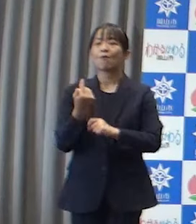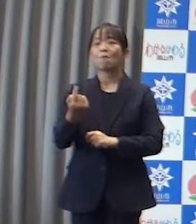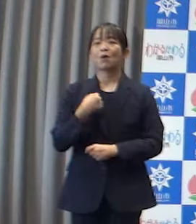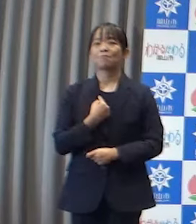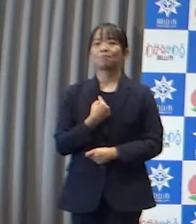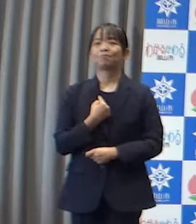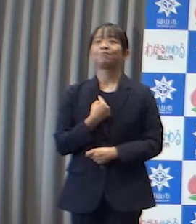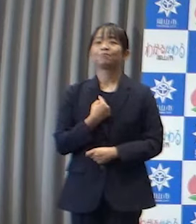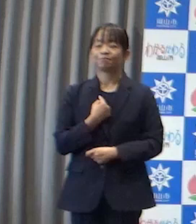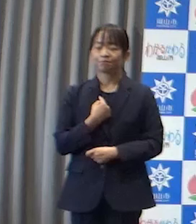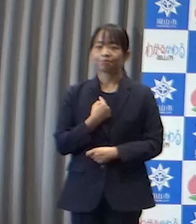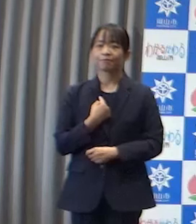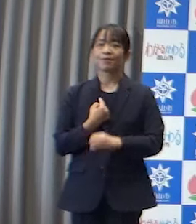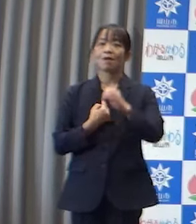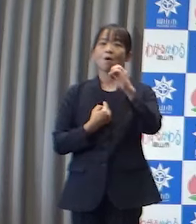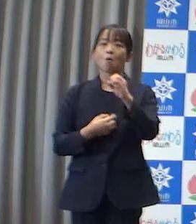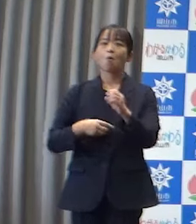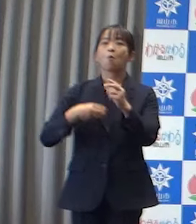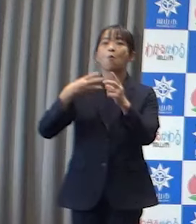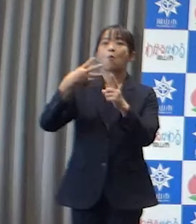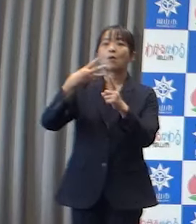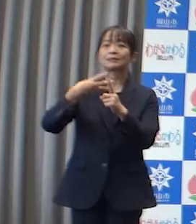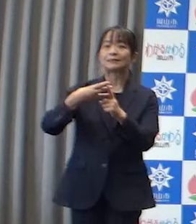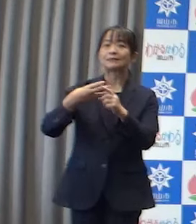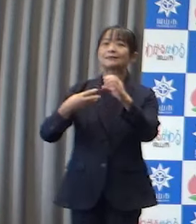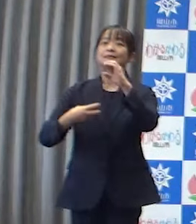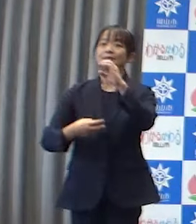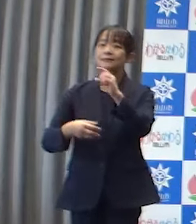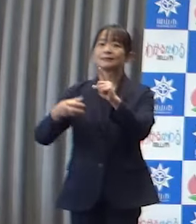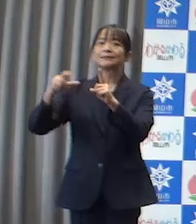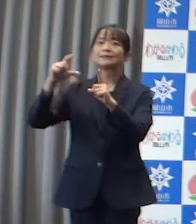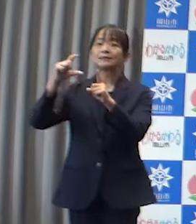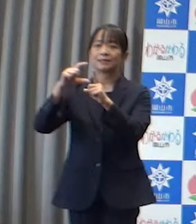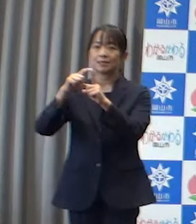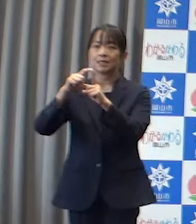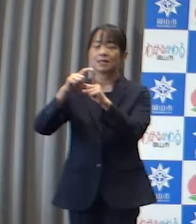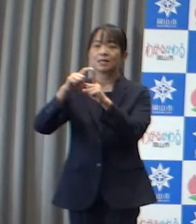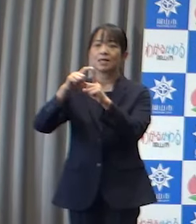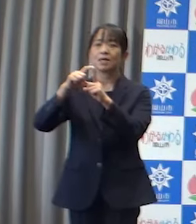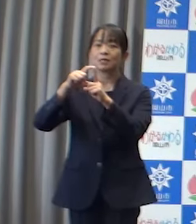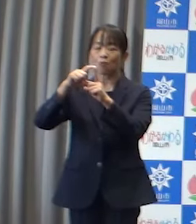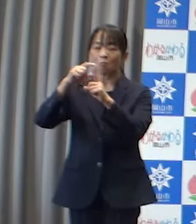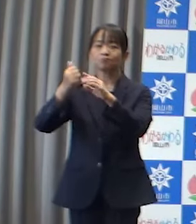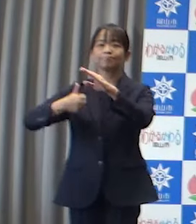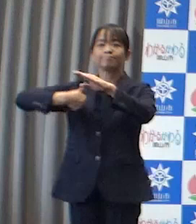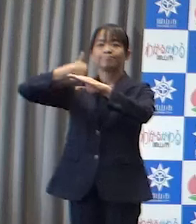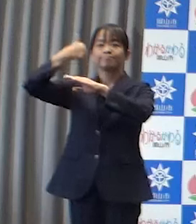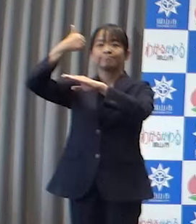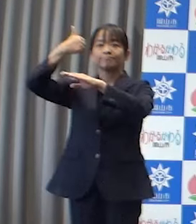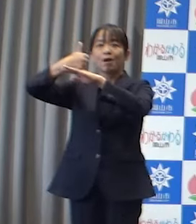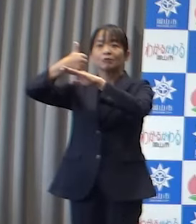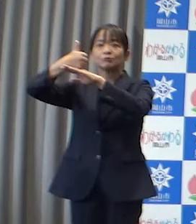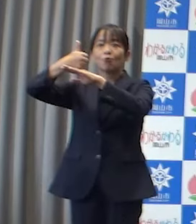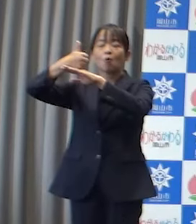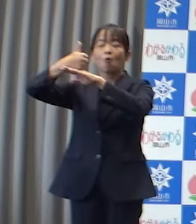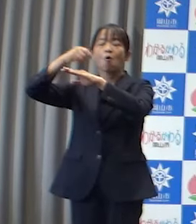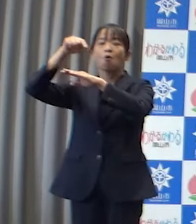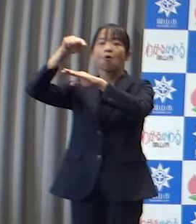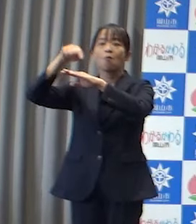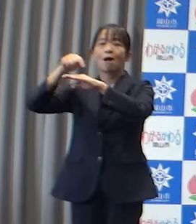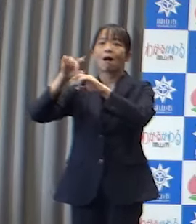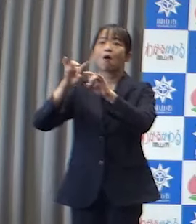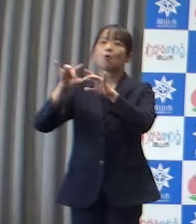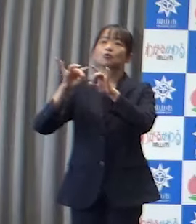OECD の事務のトップはオーストラリアの人間でありますけれども、次長が4人います